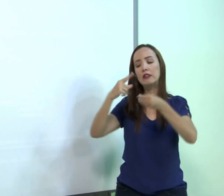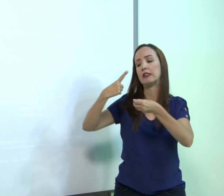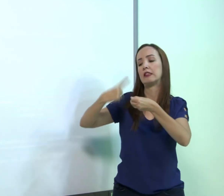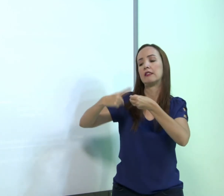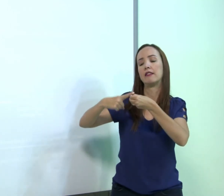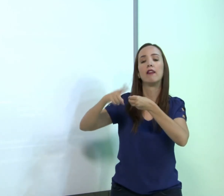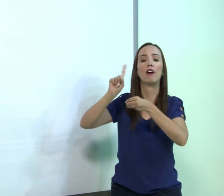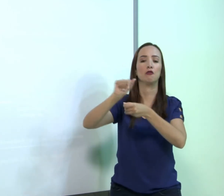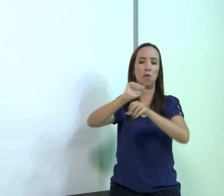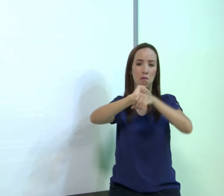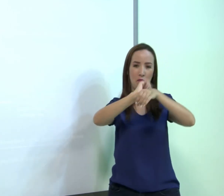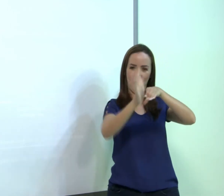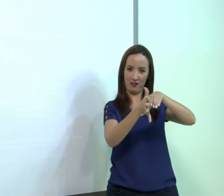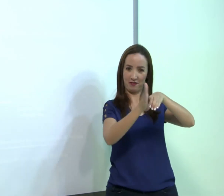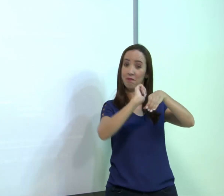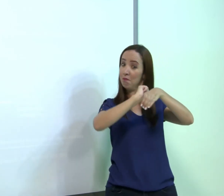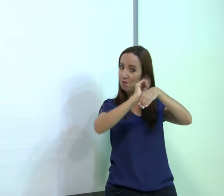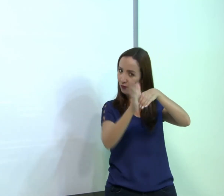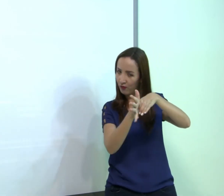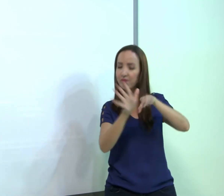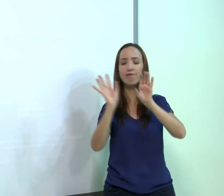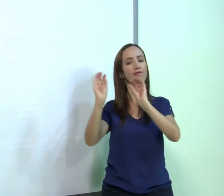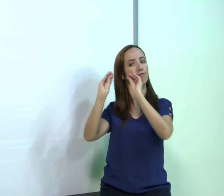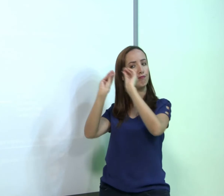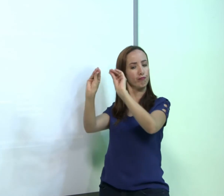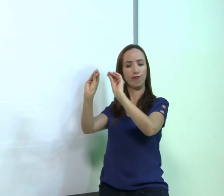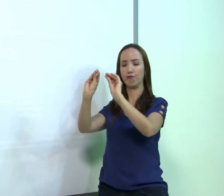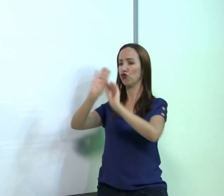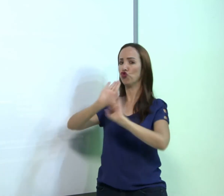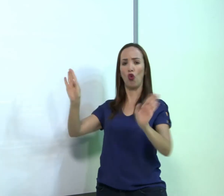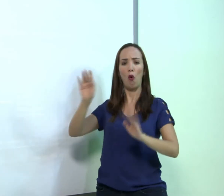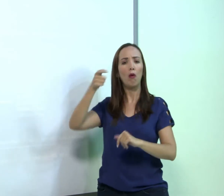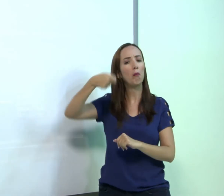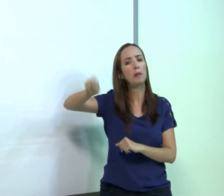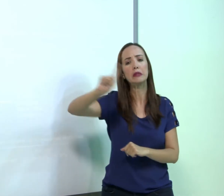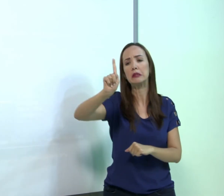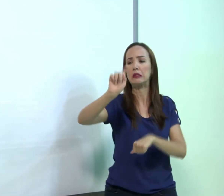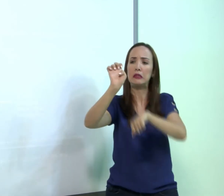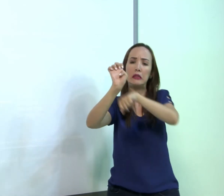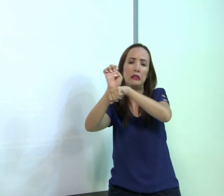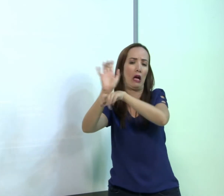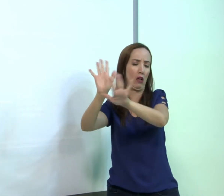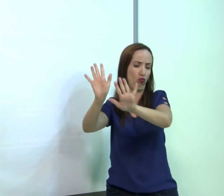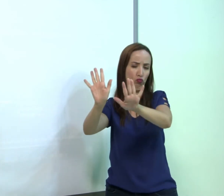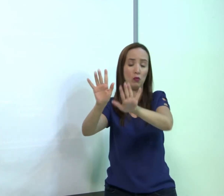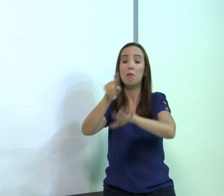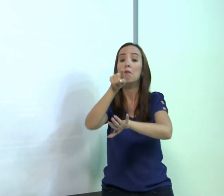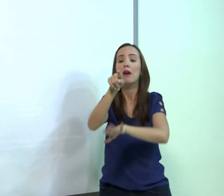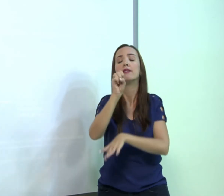Viram o local? A cidade ali, Montes Claros. Não precisa do estado.